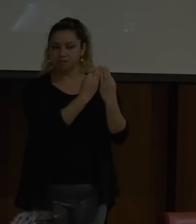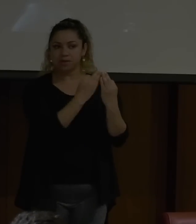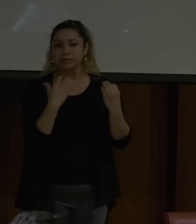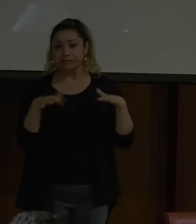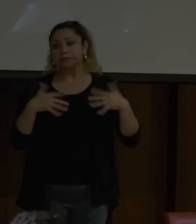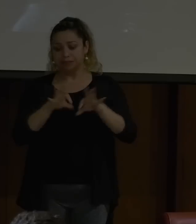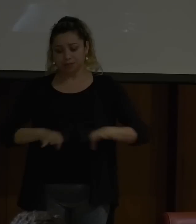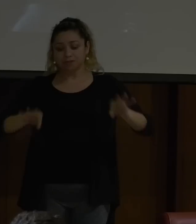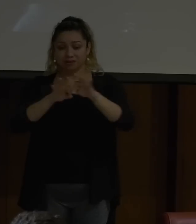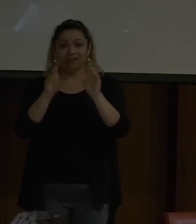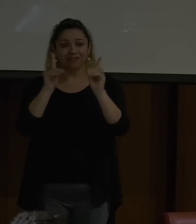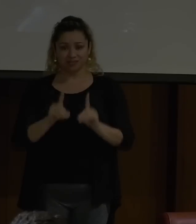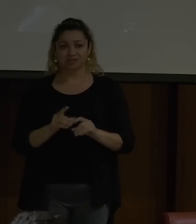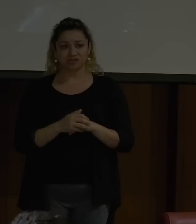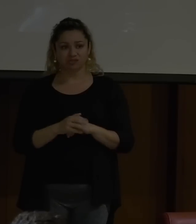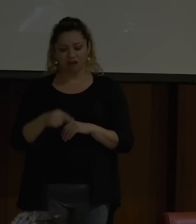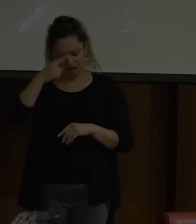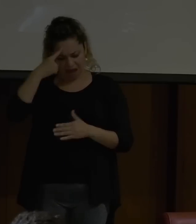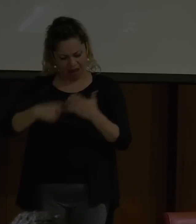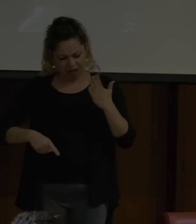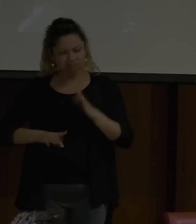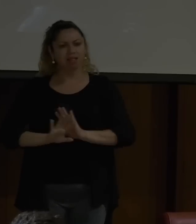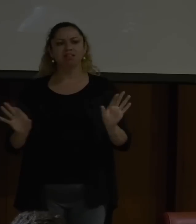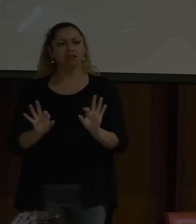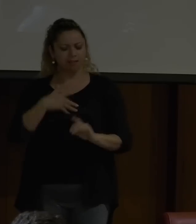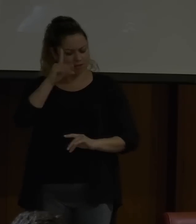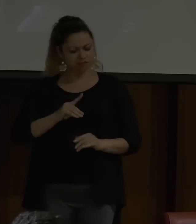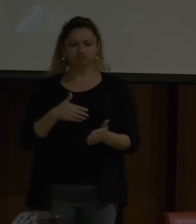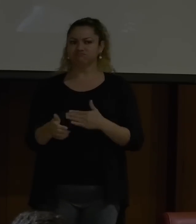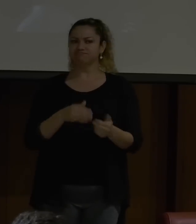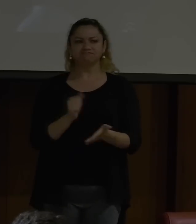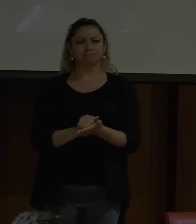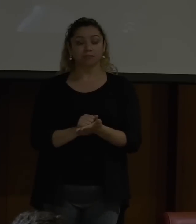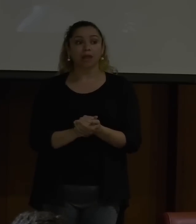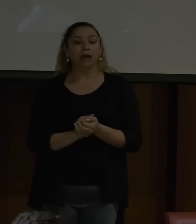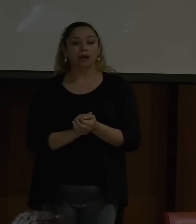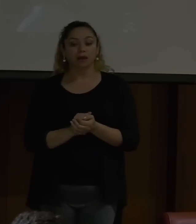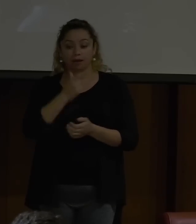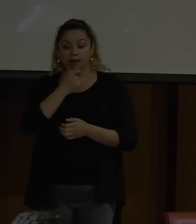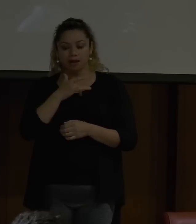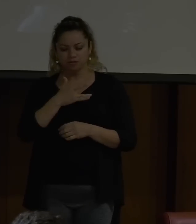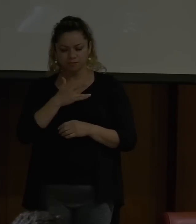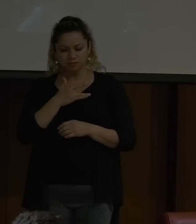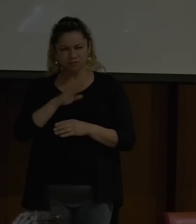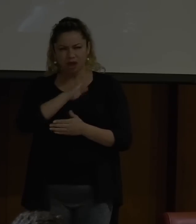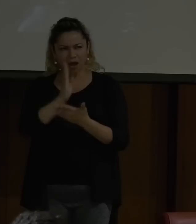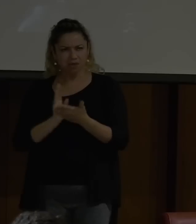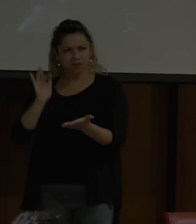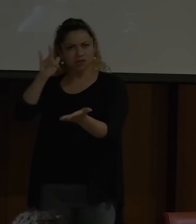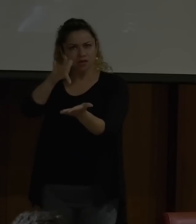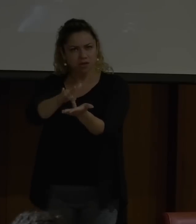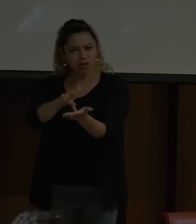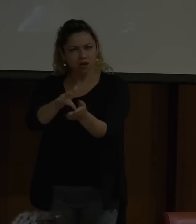que tomó en su vida, y no se arrepentiría de ella jamás. En aquel momento algo muy dentro de él le decía que no regresaría nunca más a la tierra